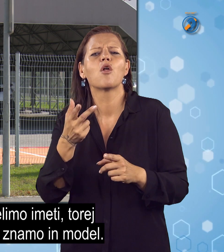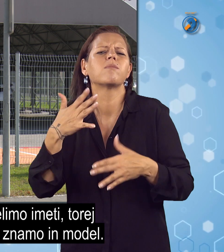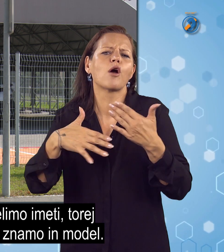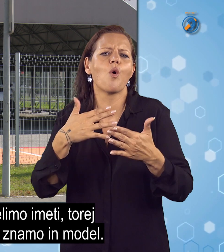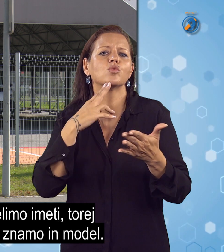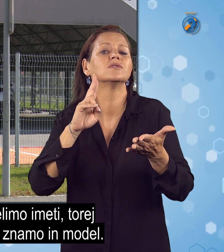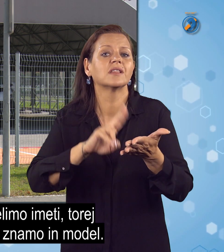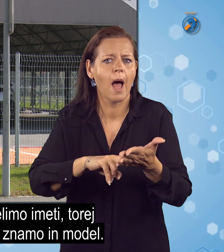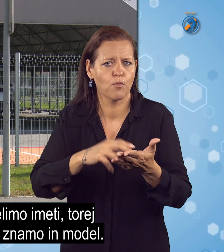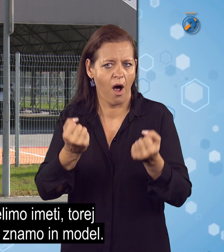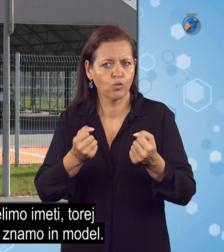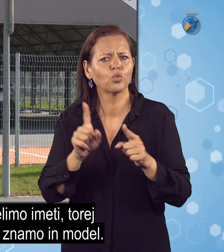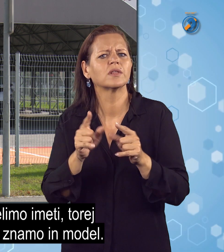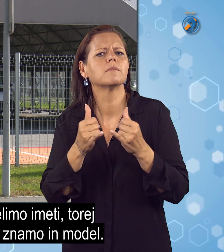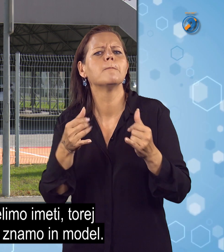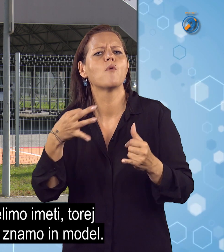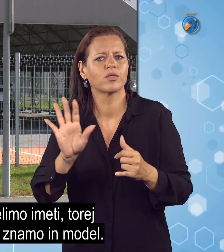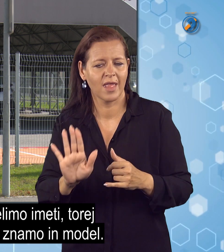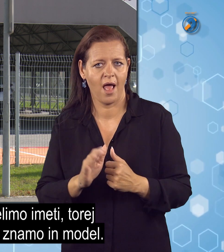model.